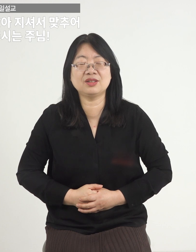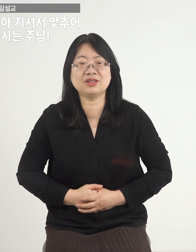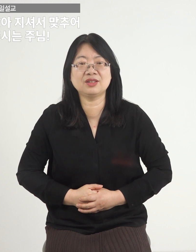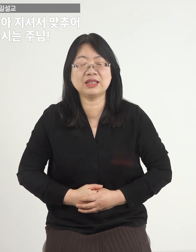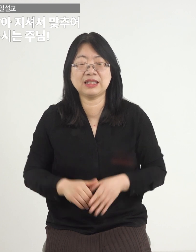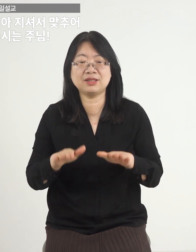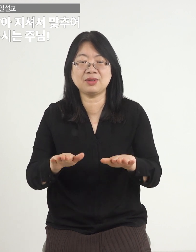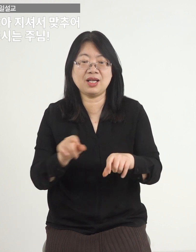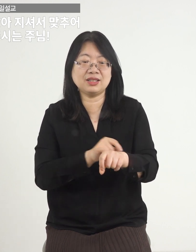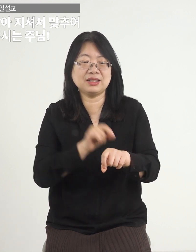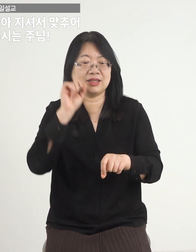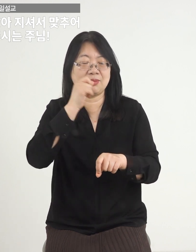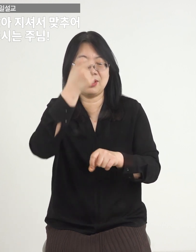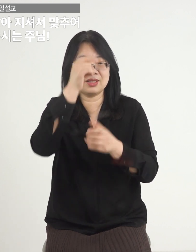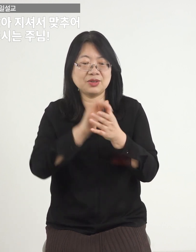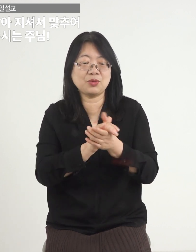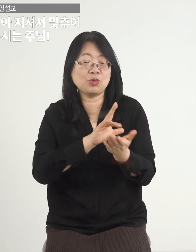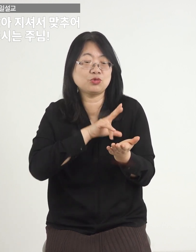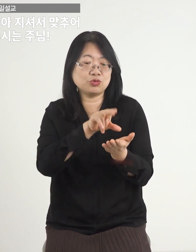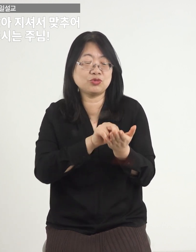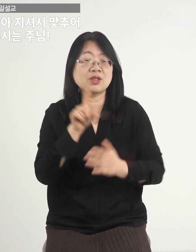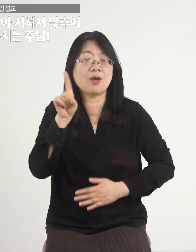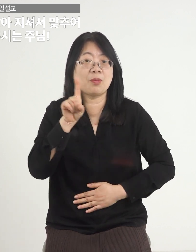그래서 이번 특세 주제가 뭐죠?